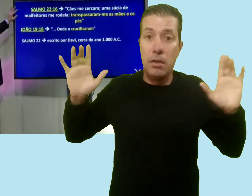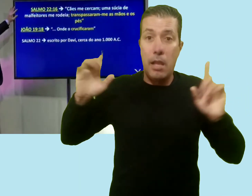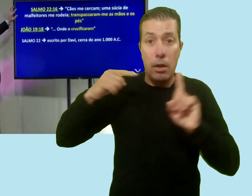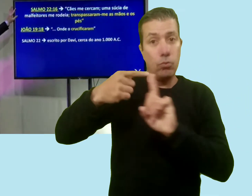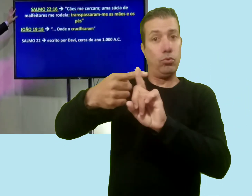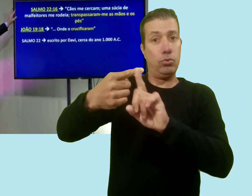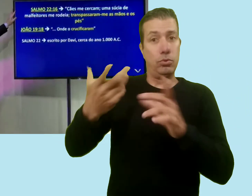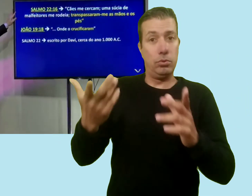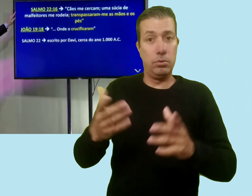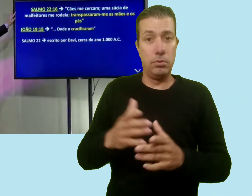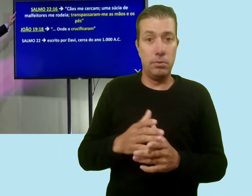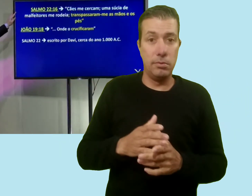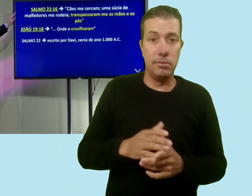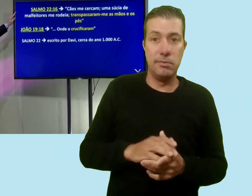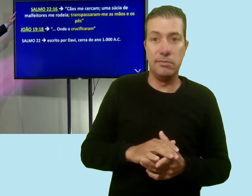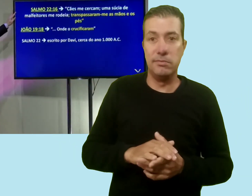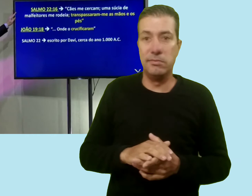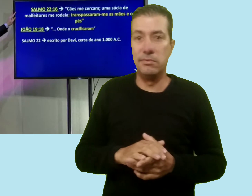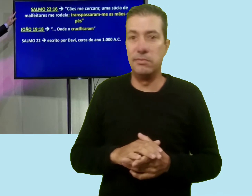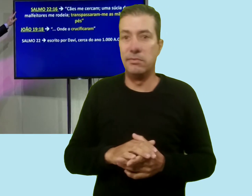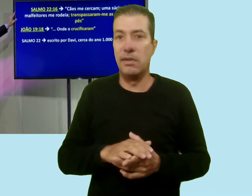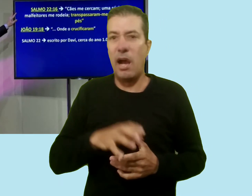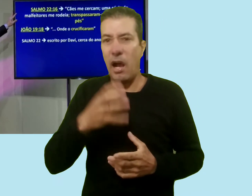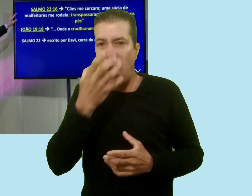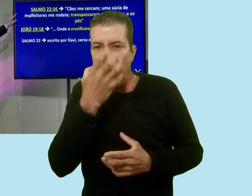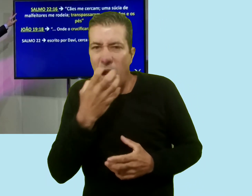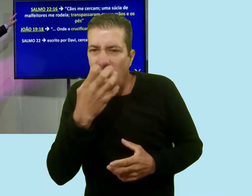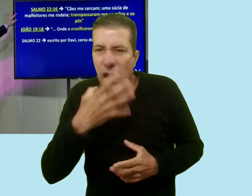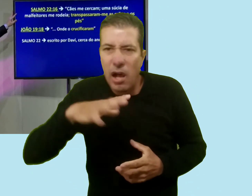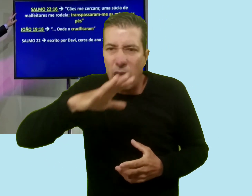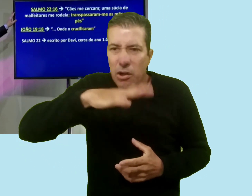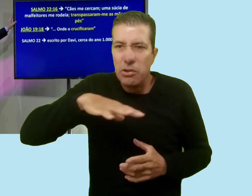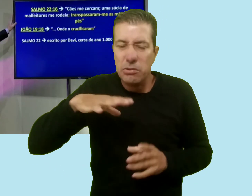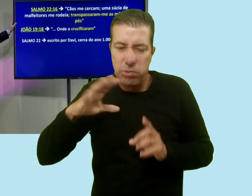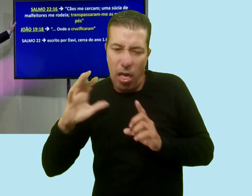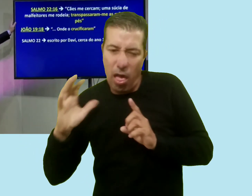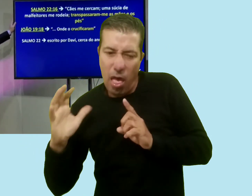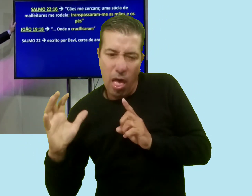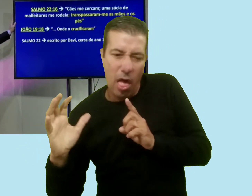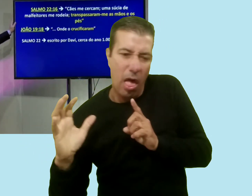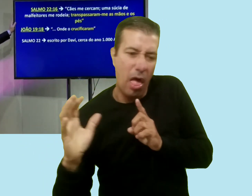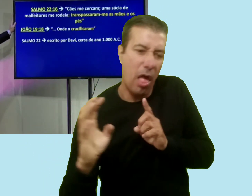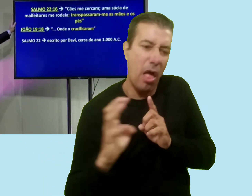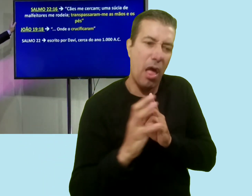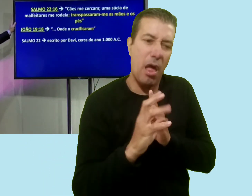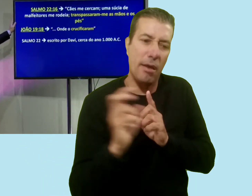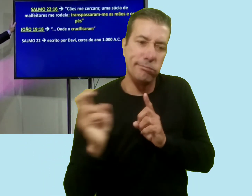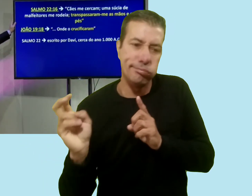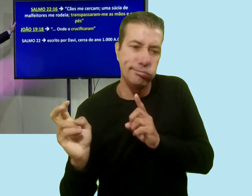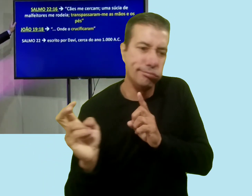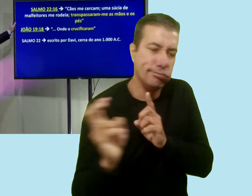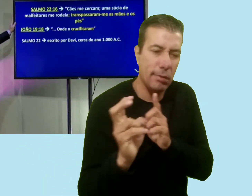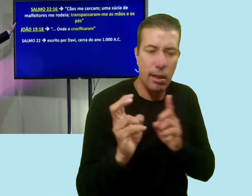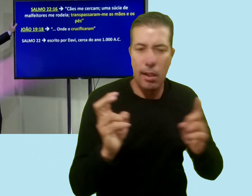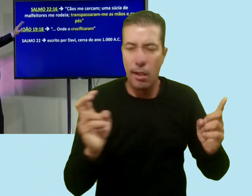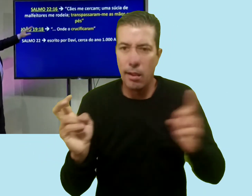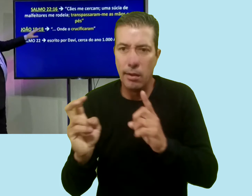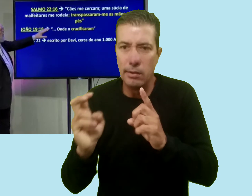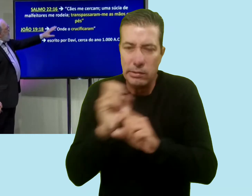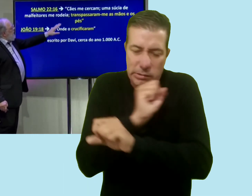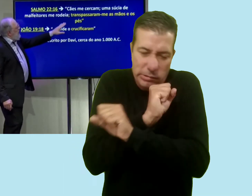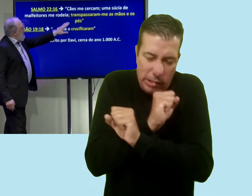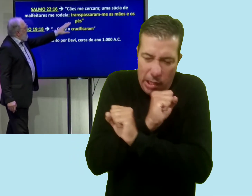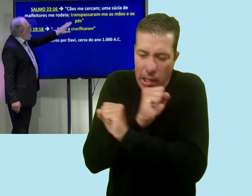Salmo 22, 16. Cães me cercam, uma súcia de malfeitores me rodeia. Traspassaram-me as mãos e os